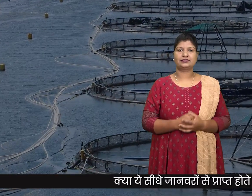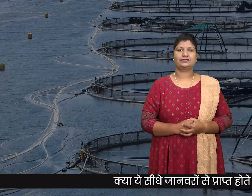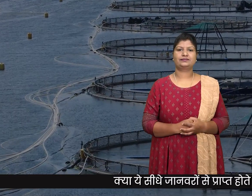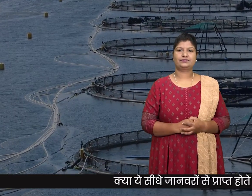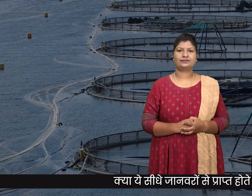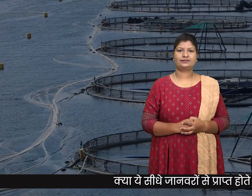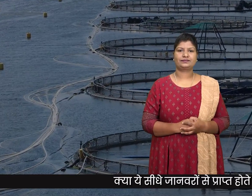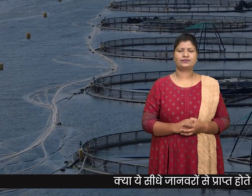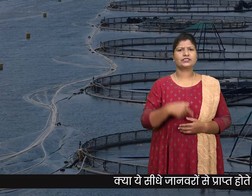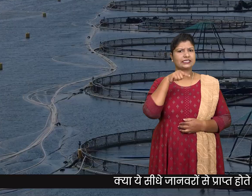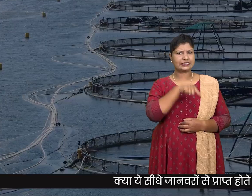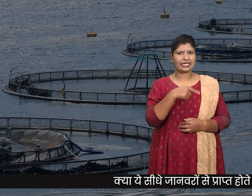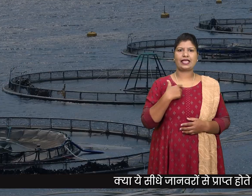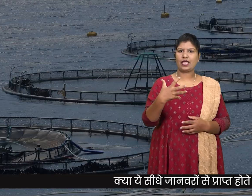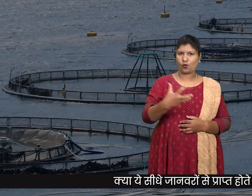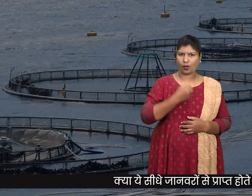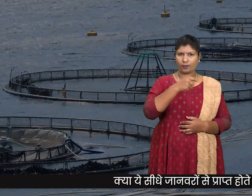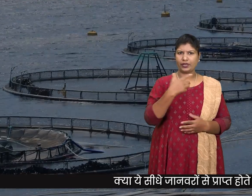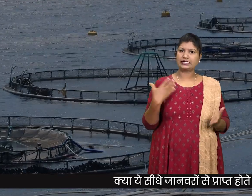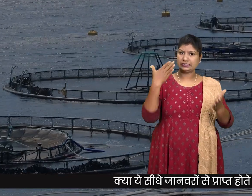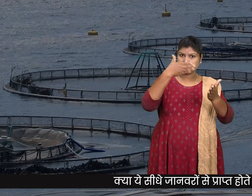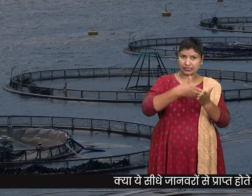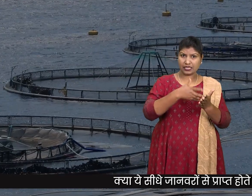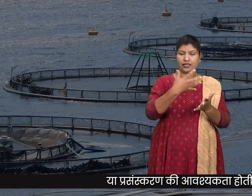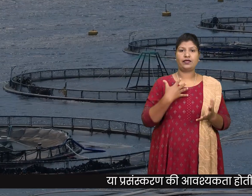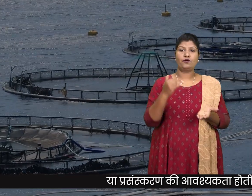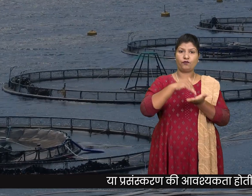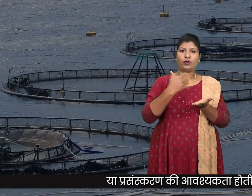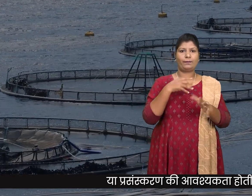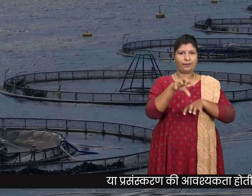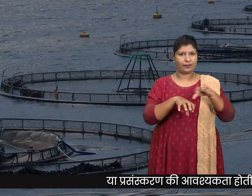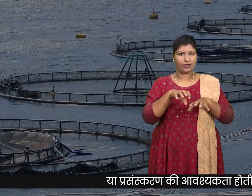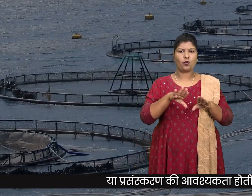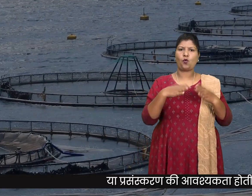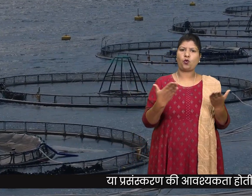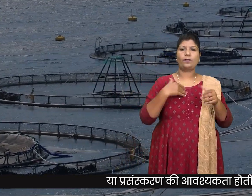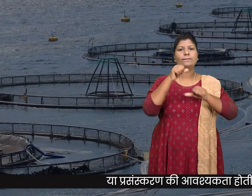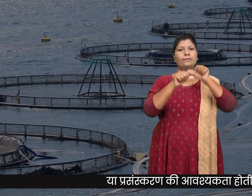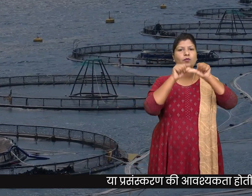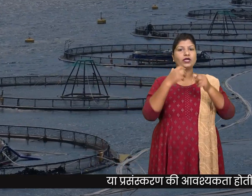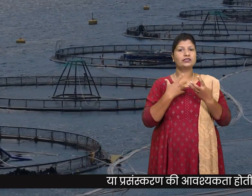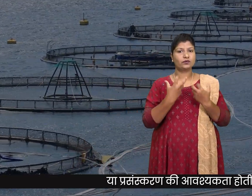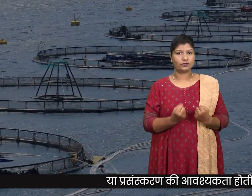क्या ये सीधे जानवरों से प्राप्त होते हैं या प्रसंस्करण की आवश्यकता होती है?